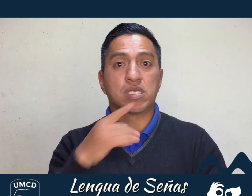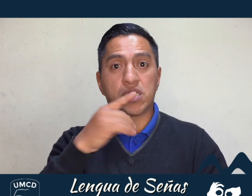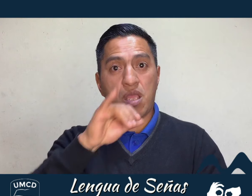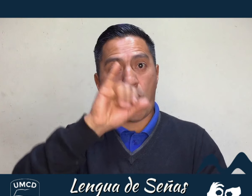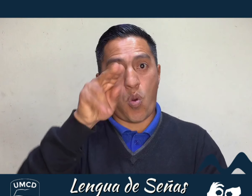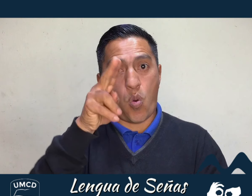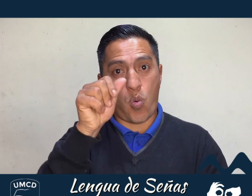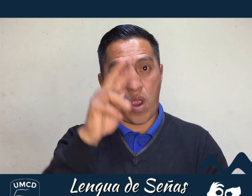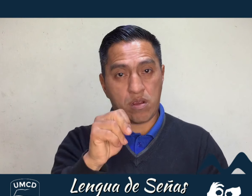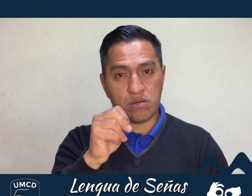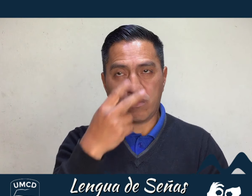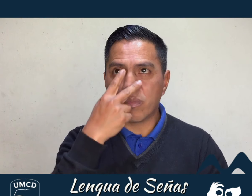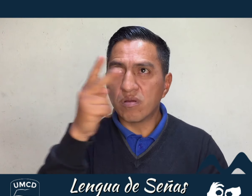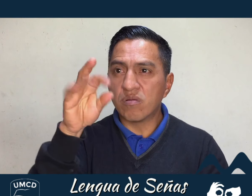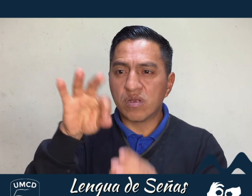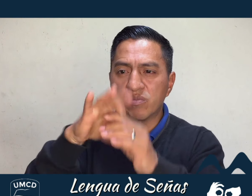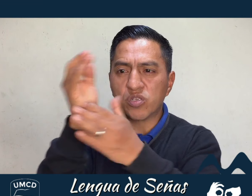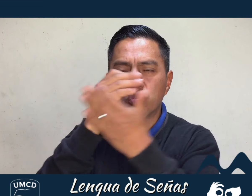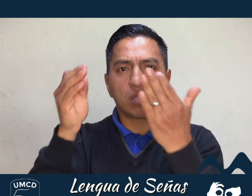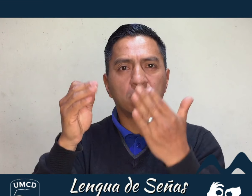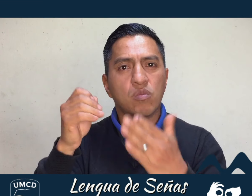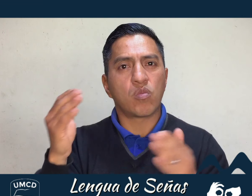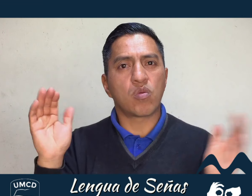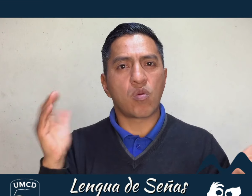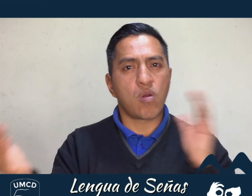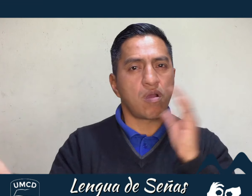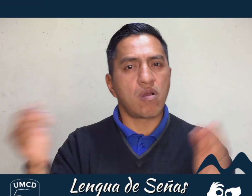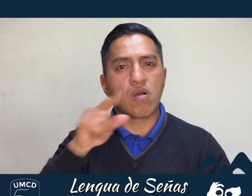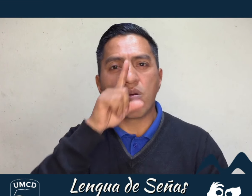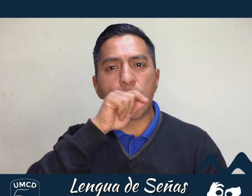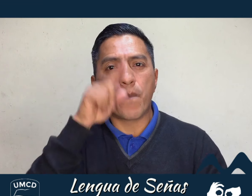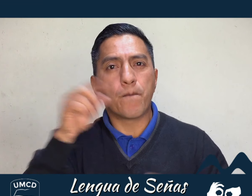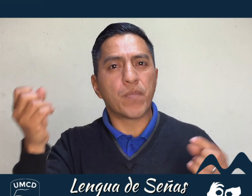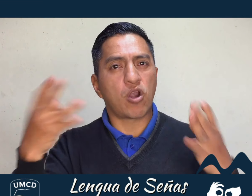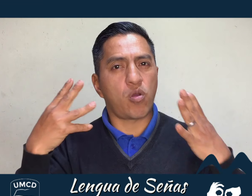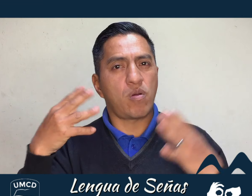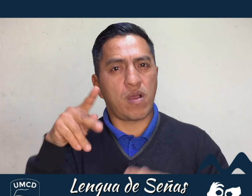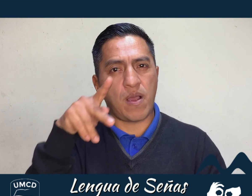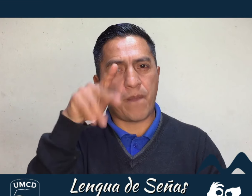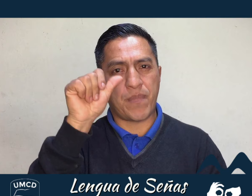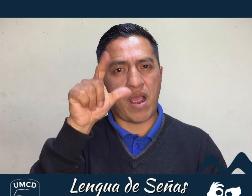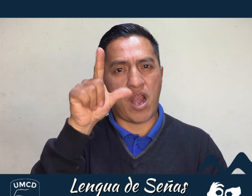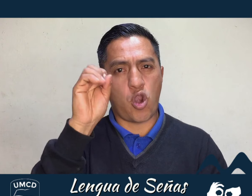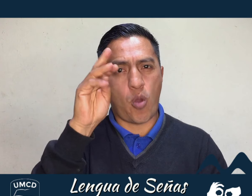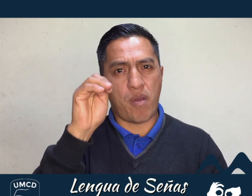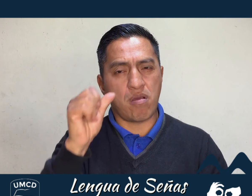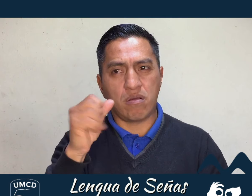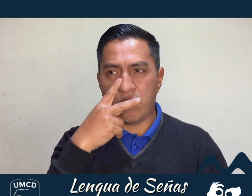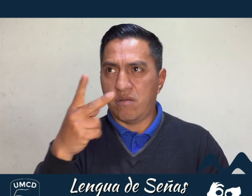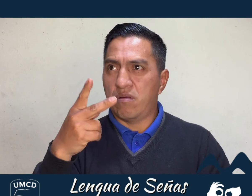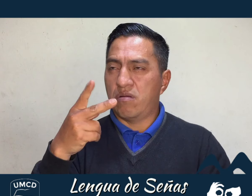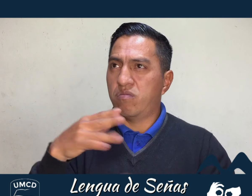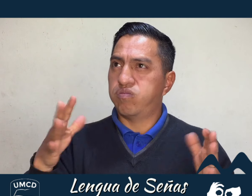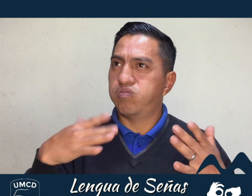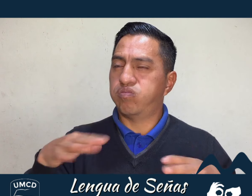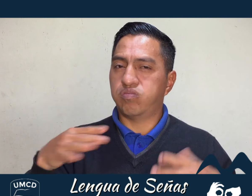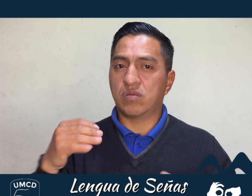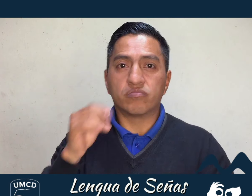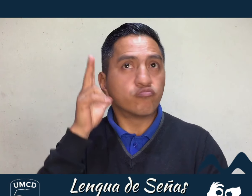Santo descender como paloma sobre él y escuchó una voz del cielo que decía: "Este es mi Hijo amado, en ti